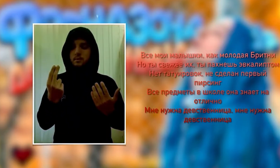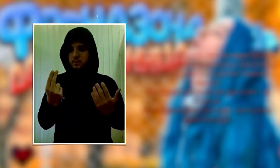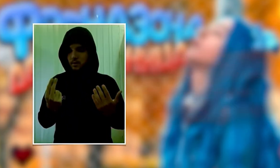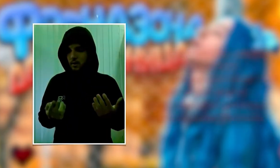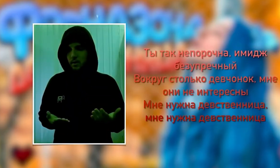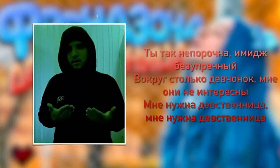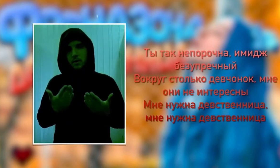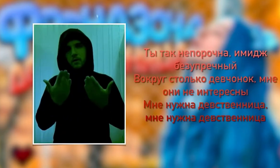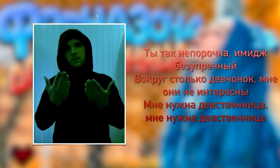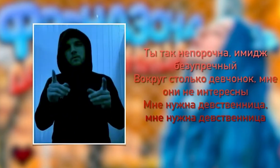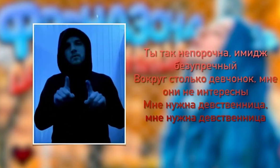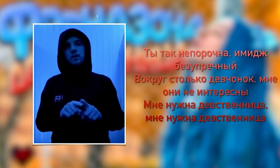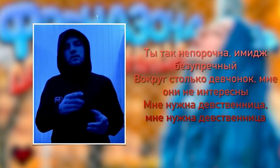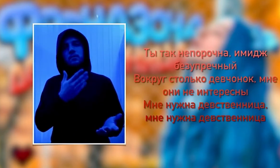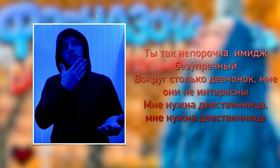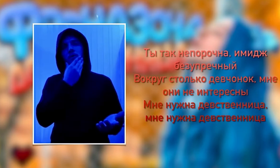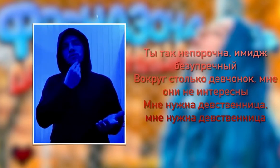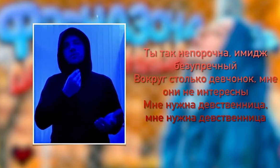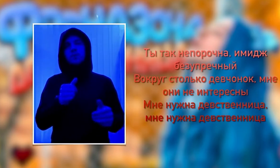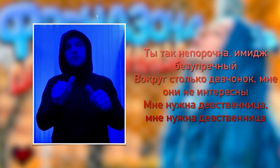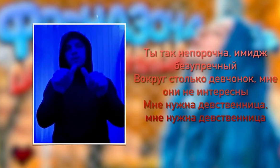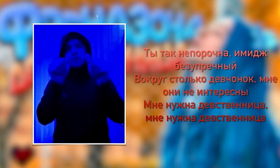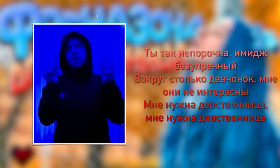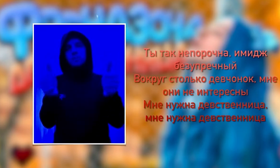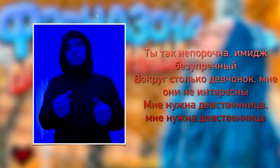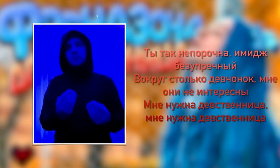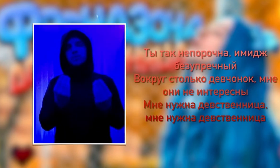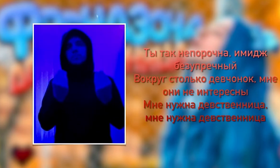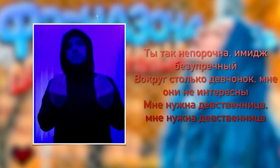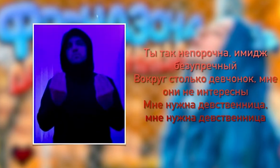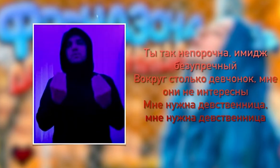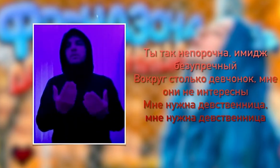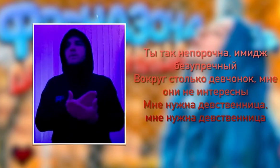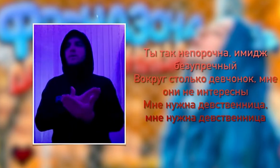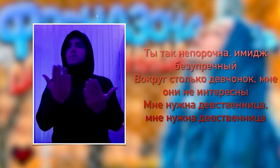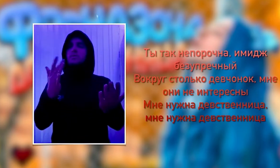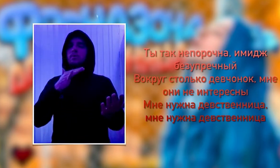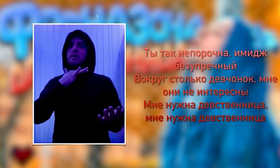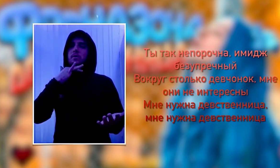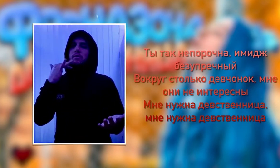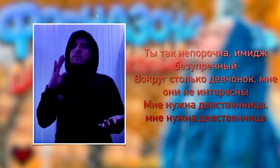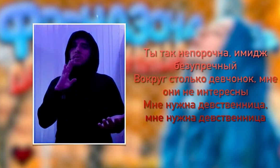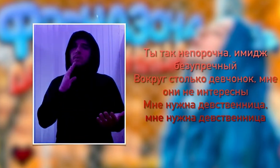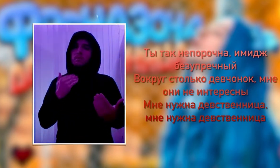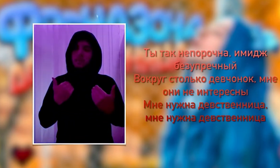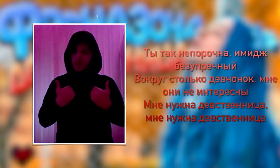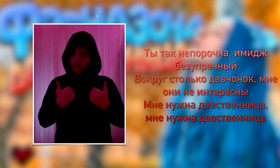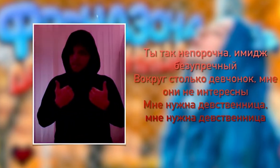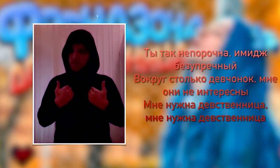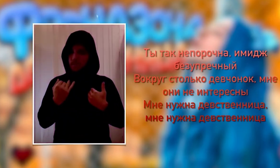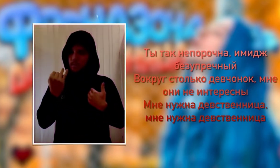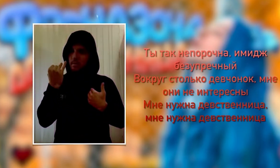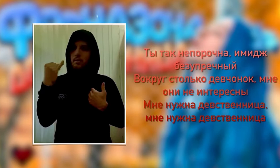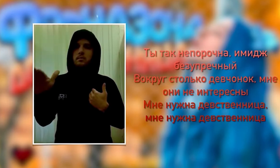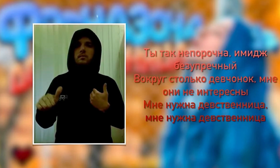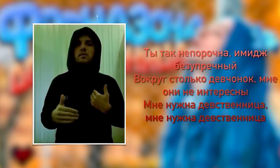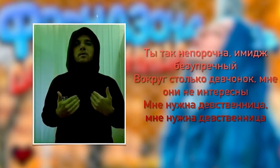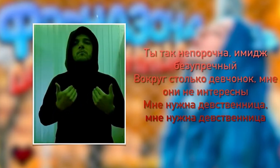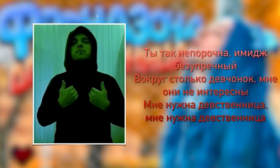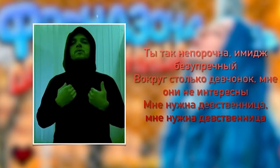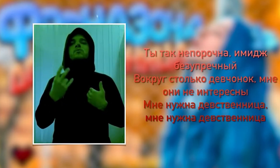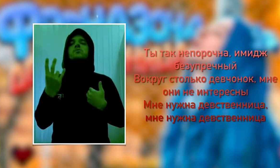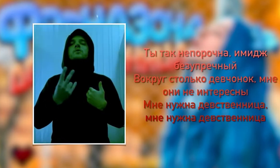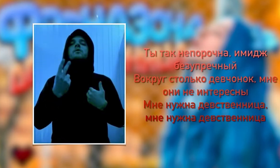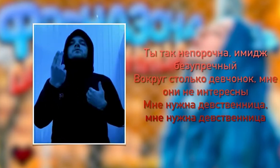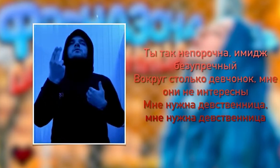девственница. Ты так непорочна, имидж безупречный. Вокруг столько девчонок, мне они неинтересны. Мне